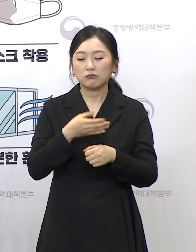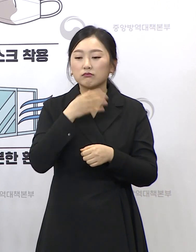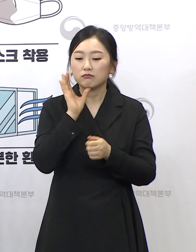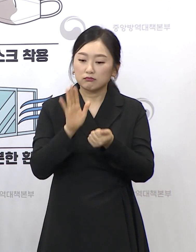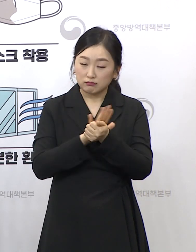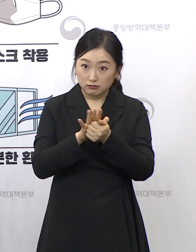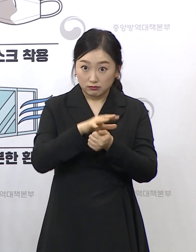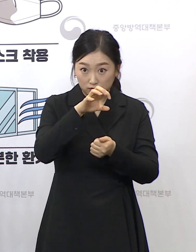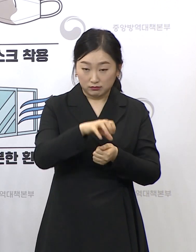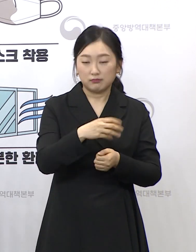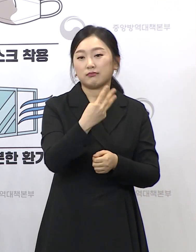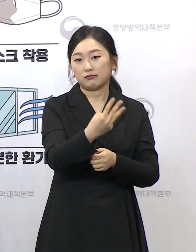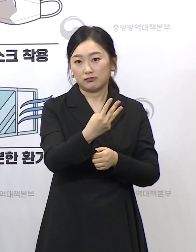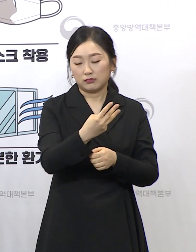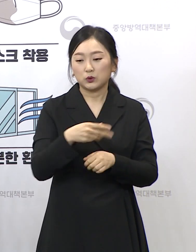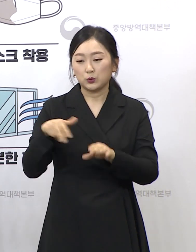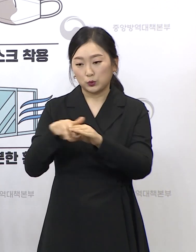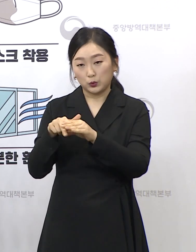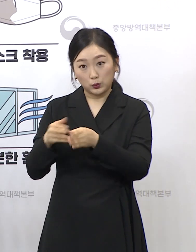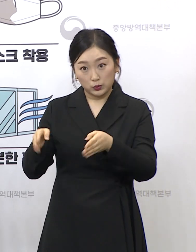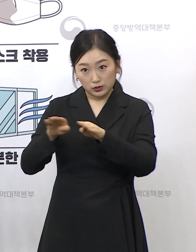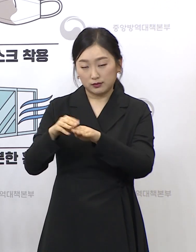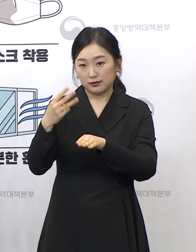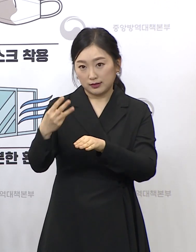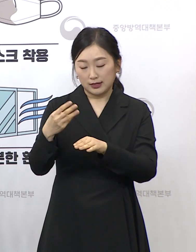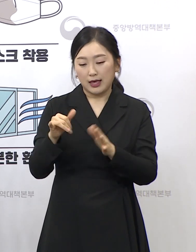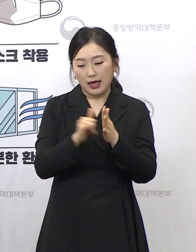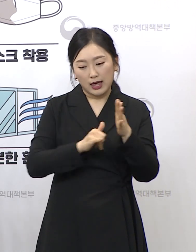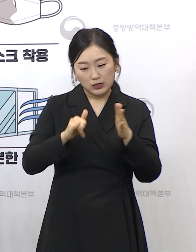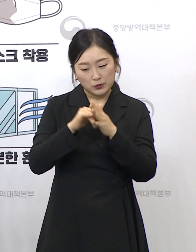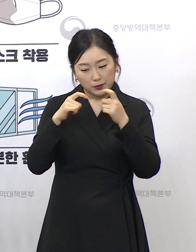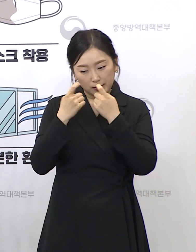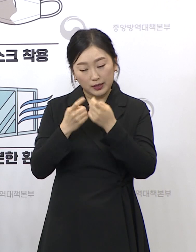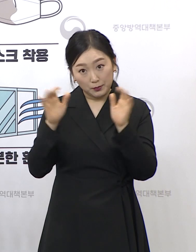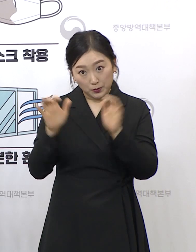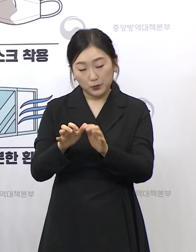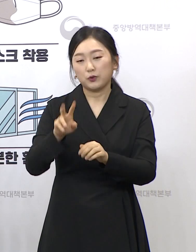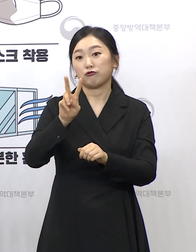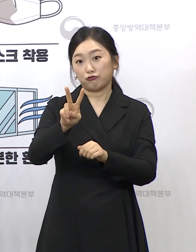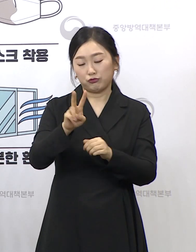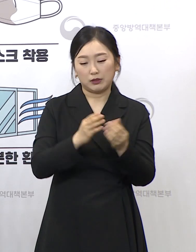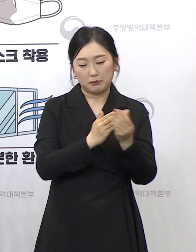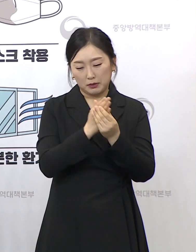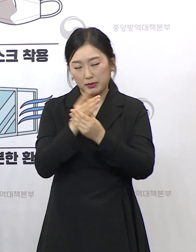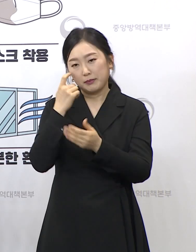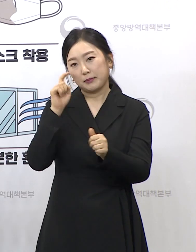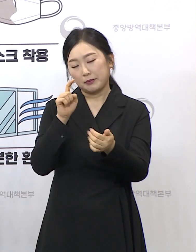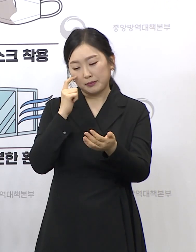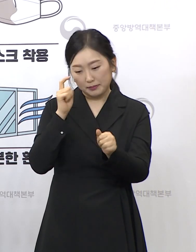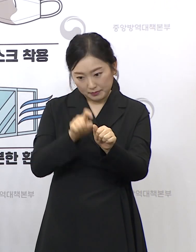3건, 종교시설 3건, 가족 및 지인 모임 2건이 발생하였습니다.